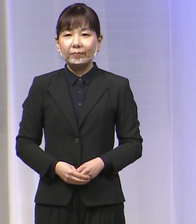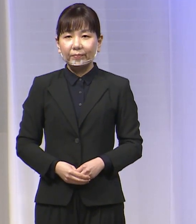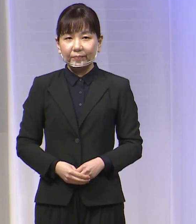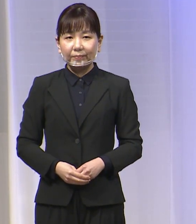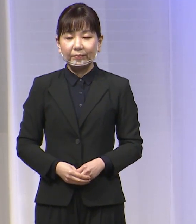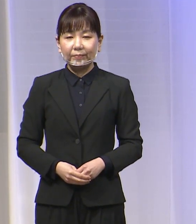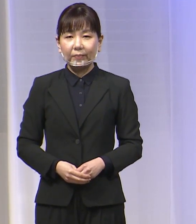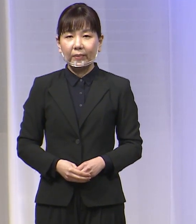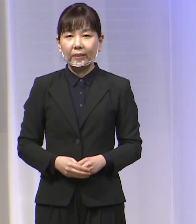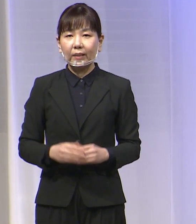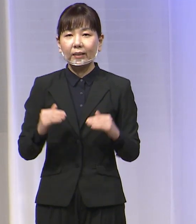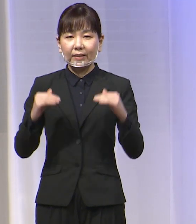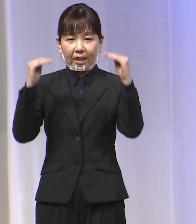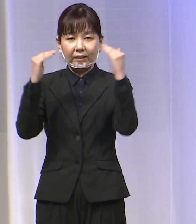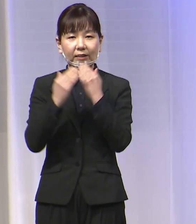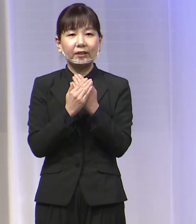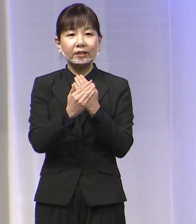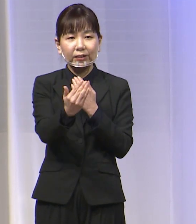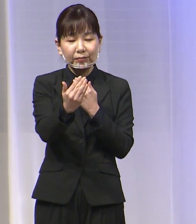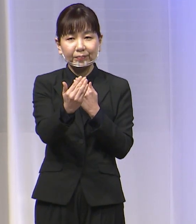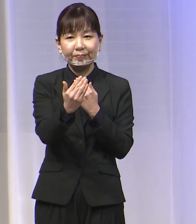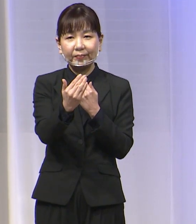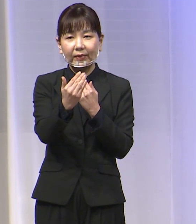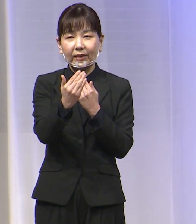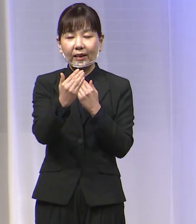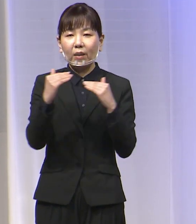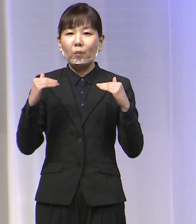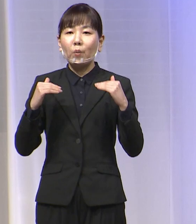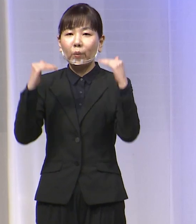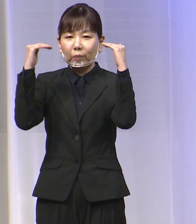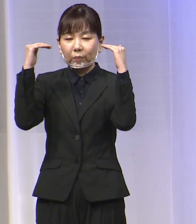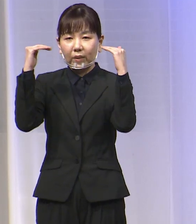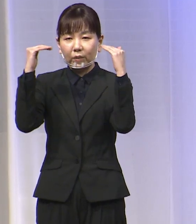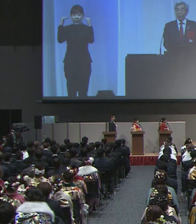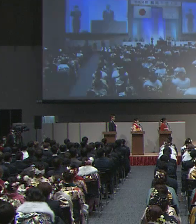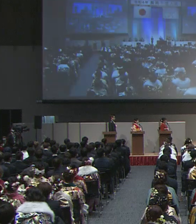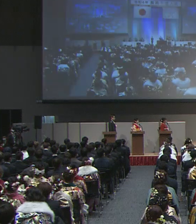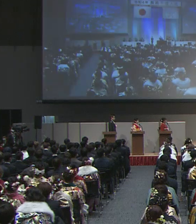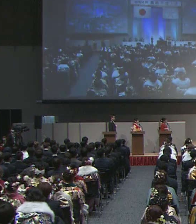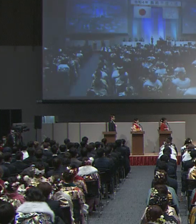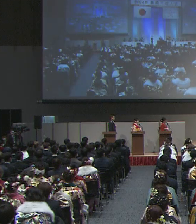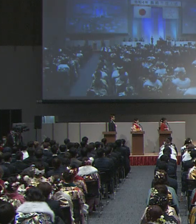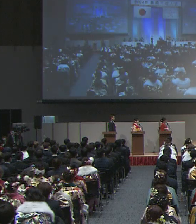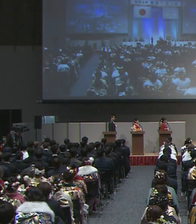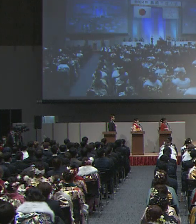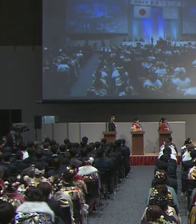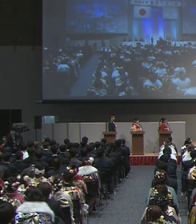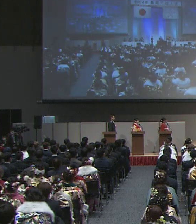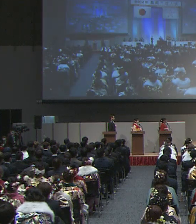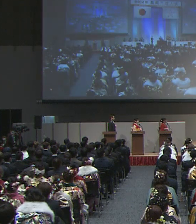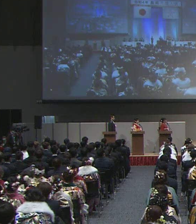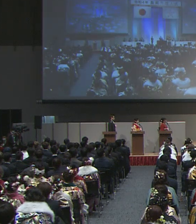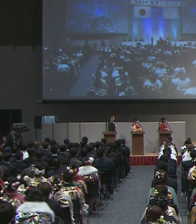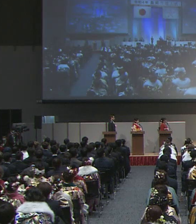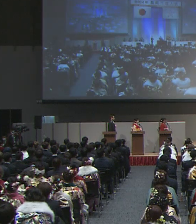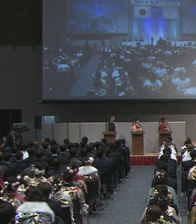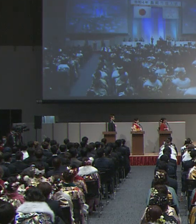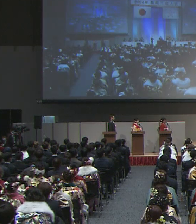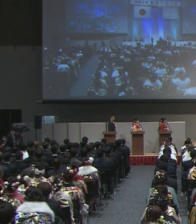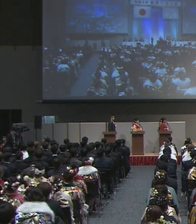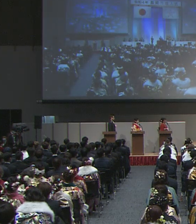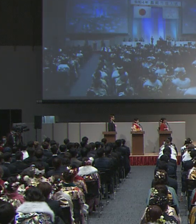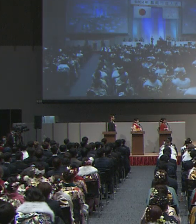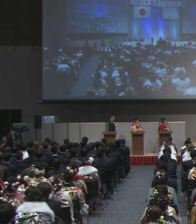成人式は大人への仲間入りをする人生の節目としての